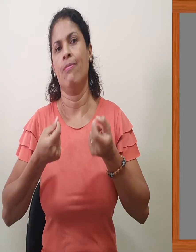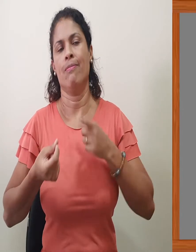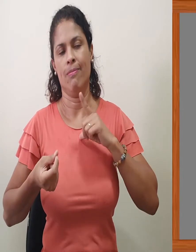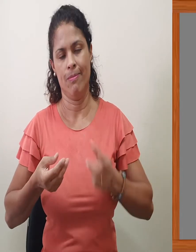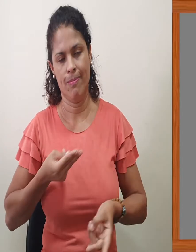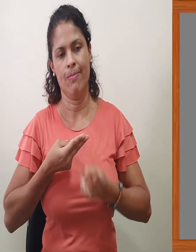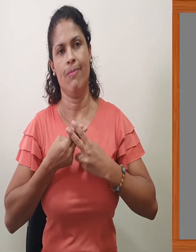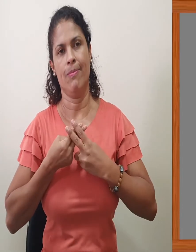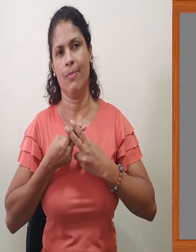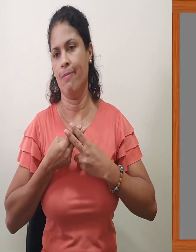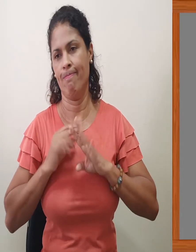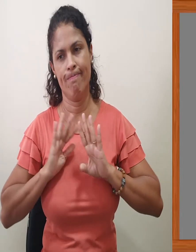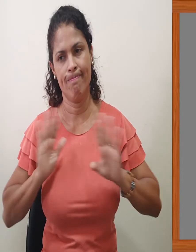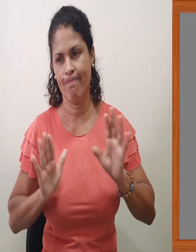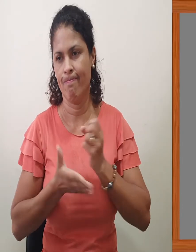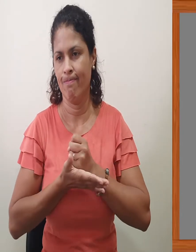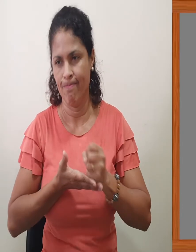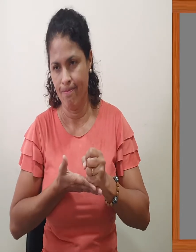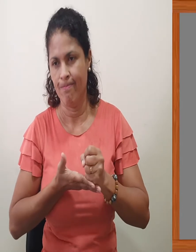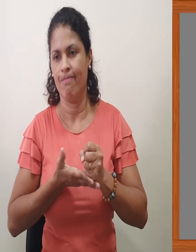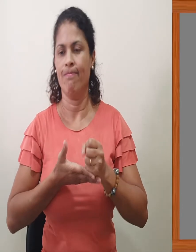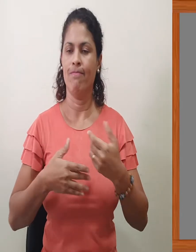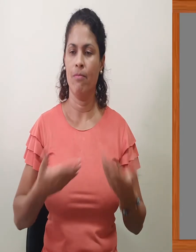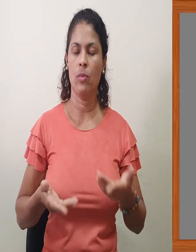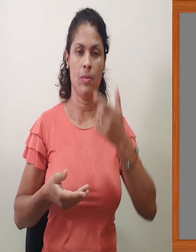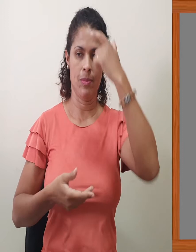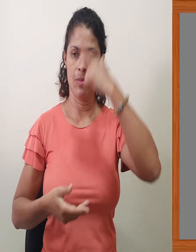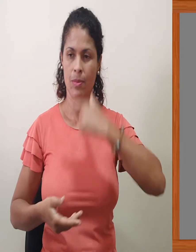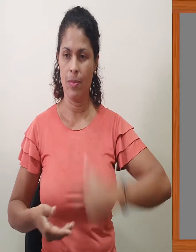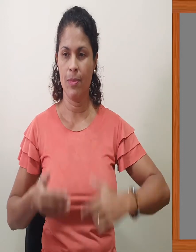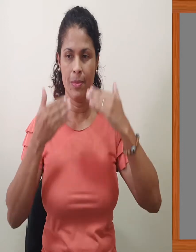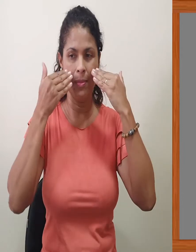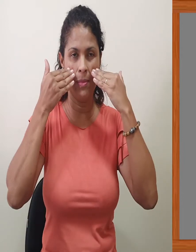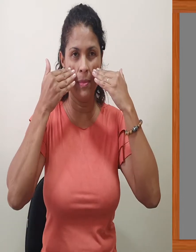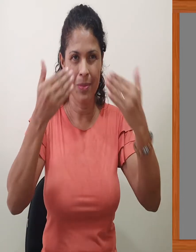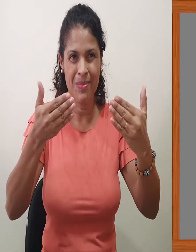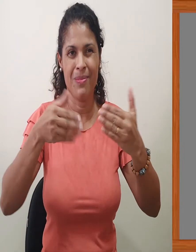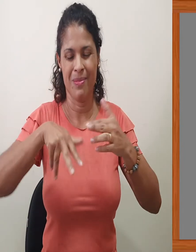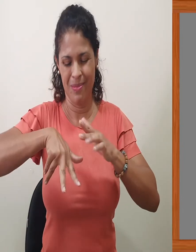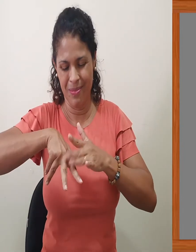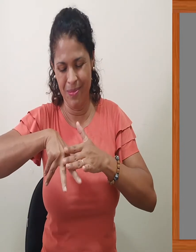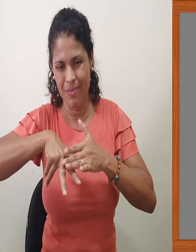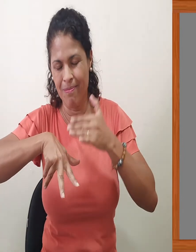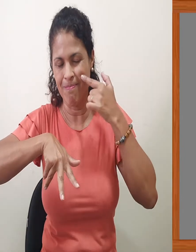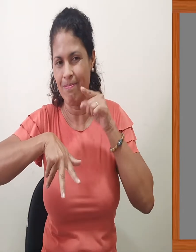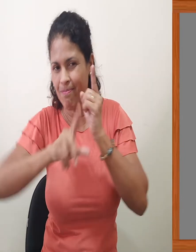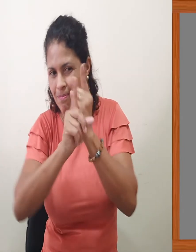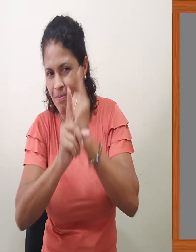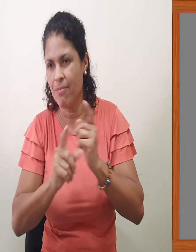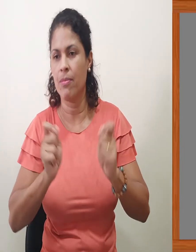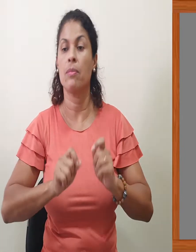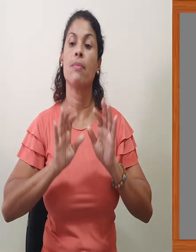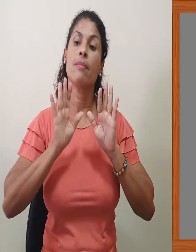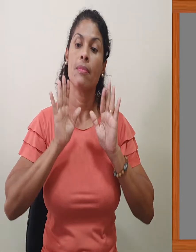oncopromotores são, mais uma vez, os benzopirenos, o álcool, as lesões físicas e térmicas e a